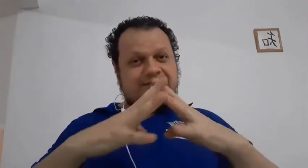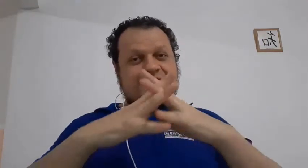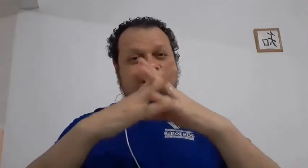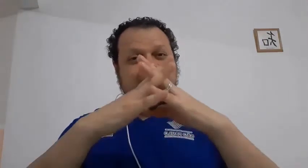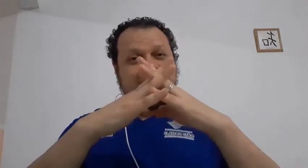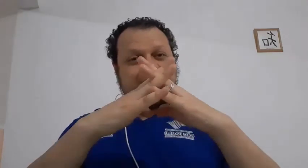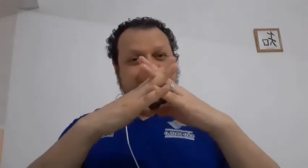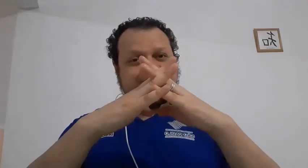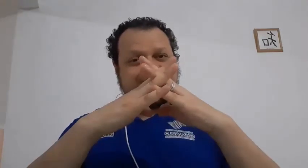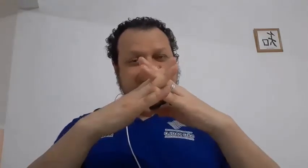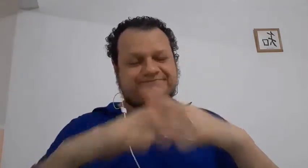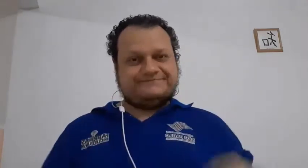W.